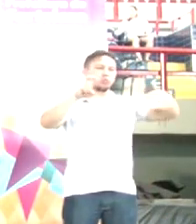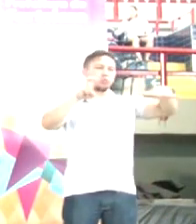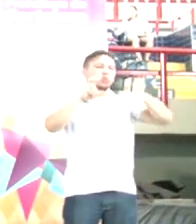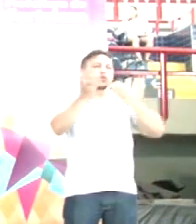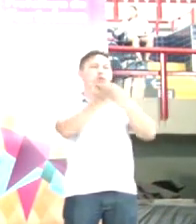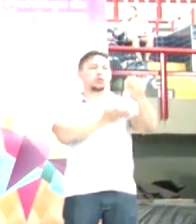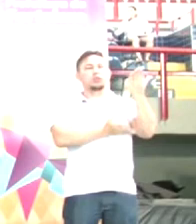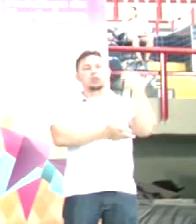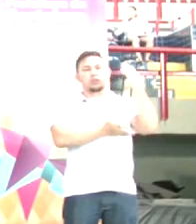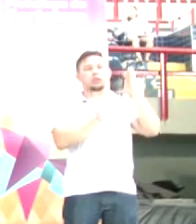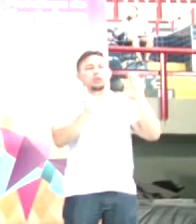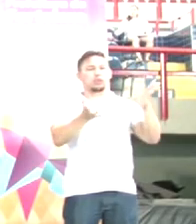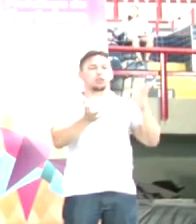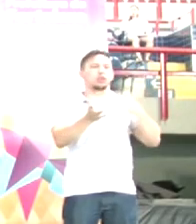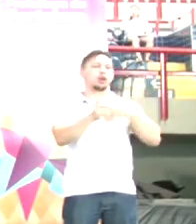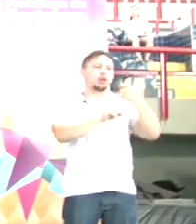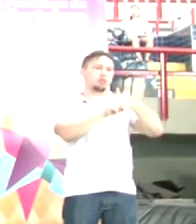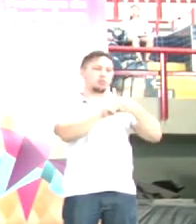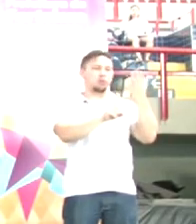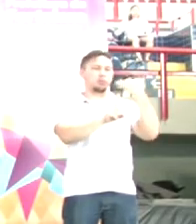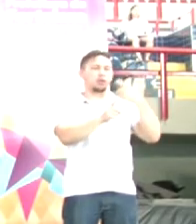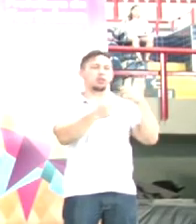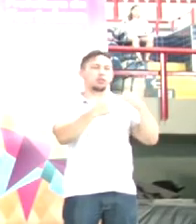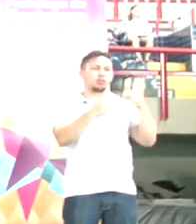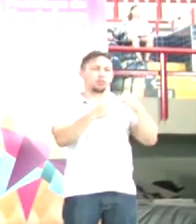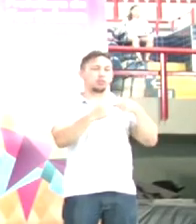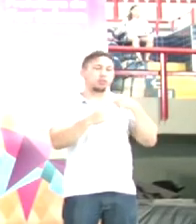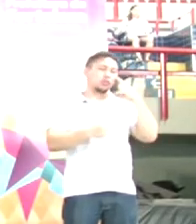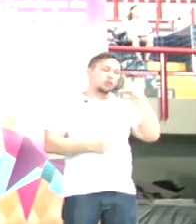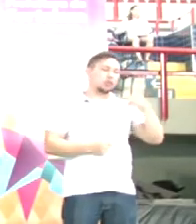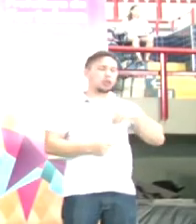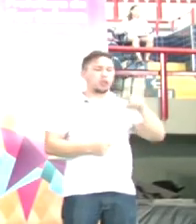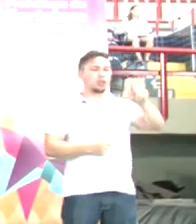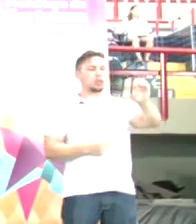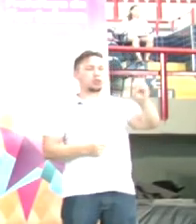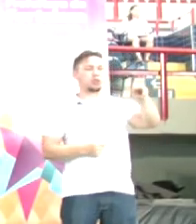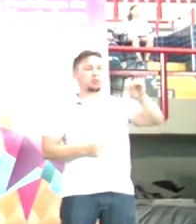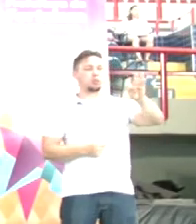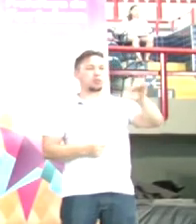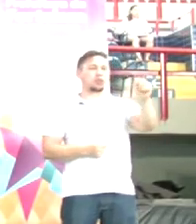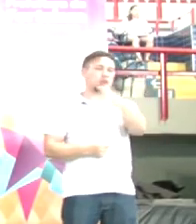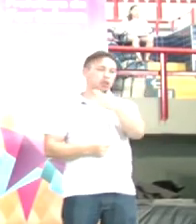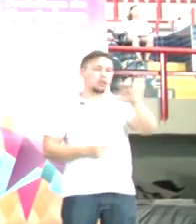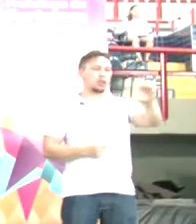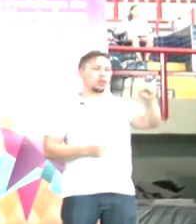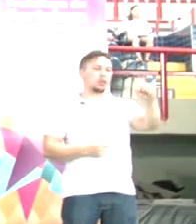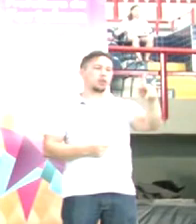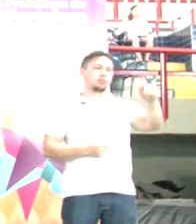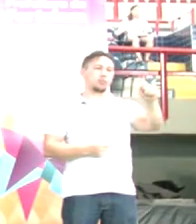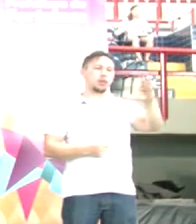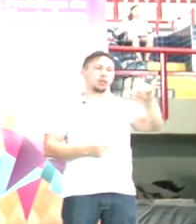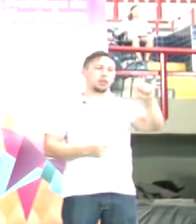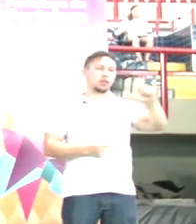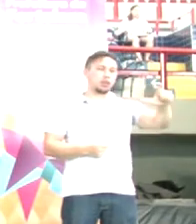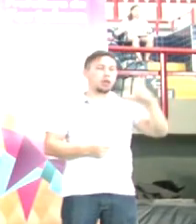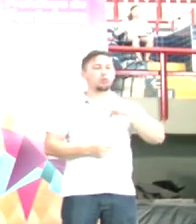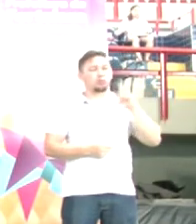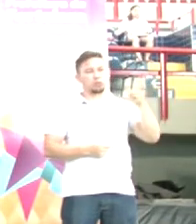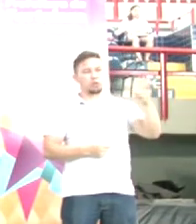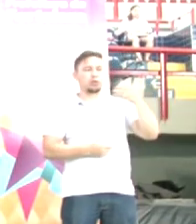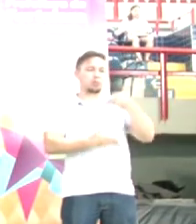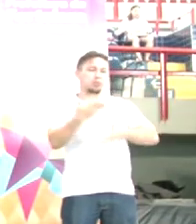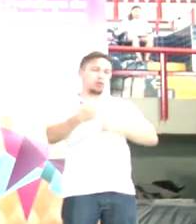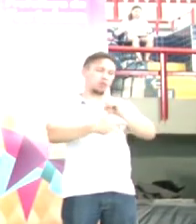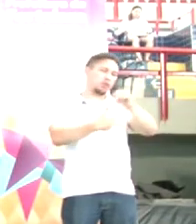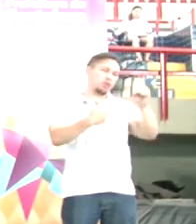nós já começamos no mês passado, que é a geometria espacial. Tá legal? Todas as provas do